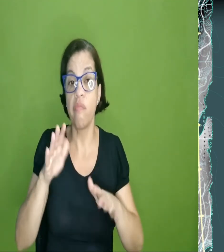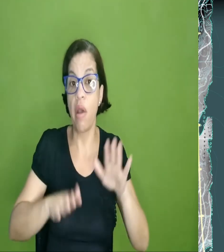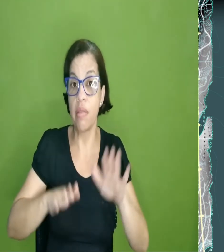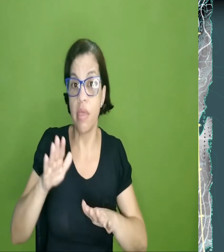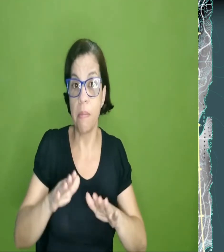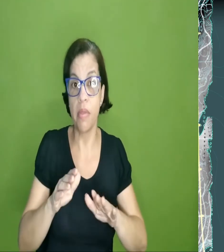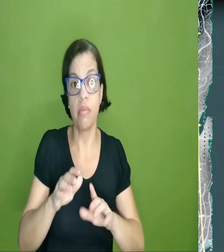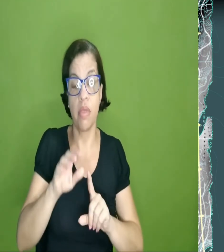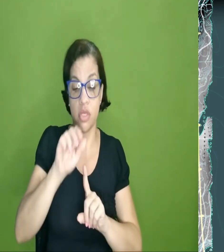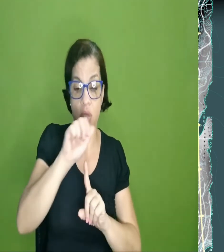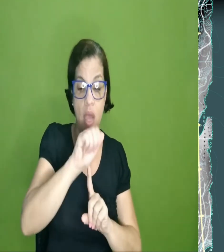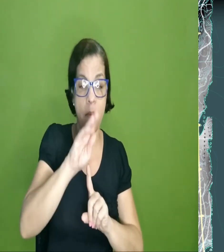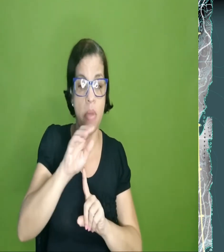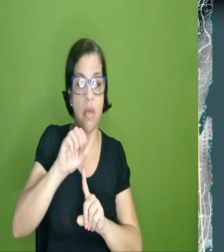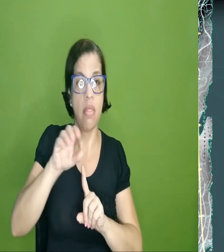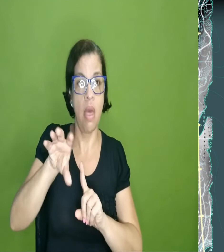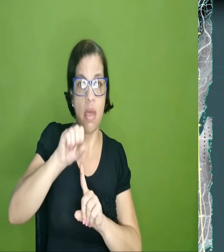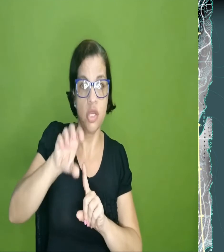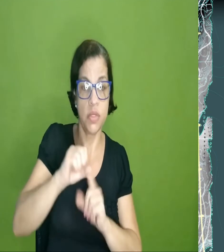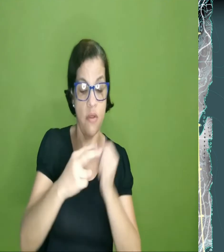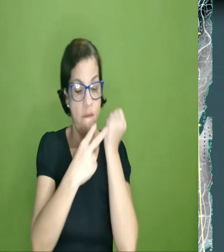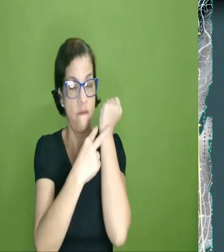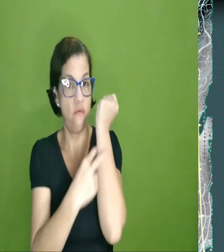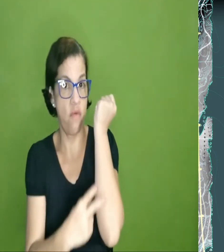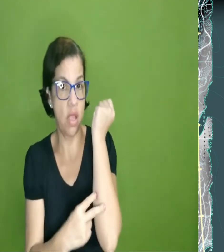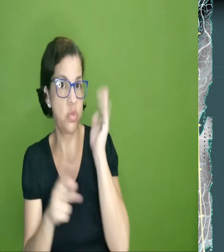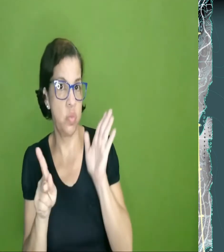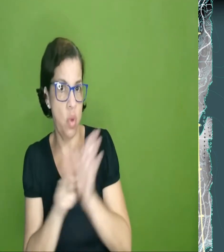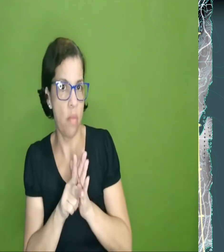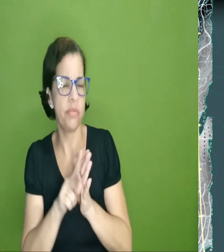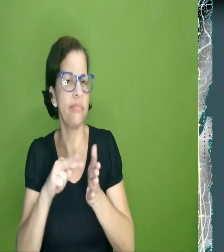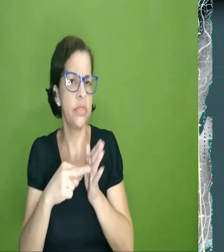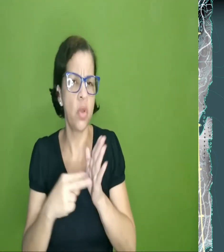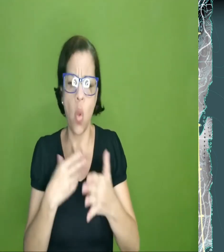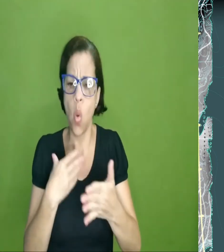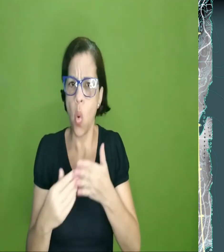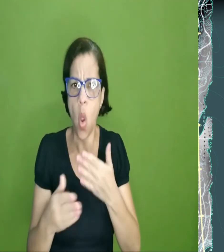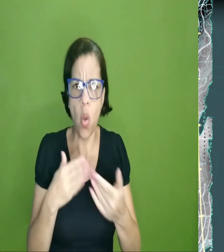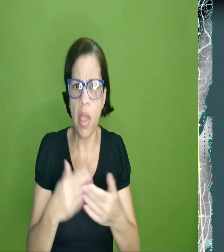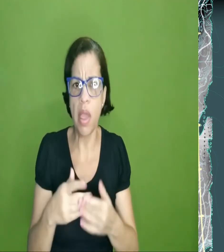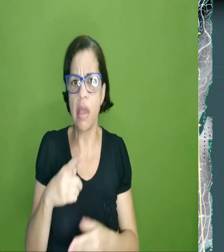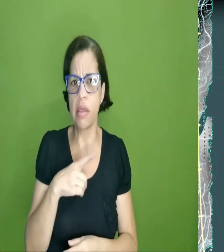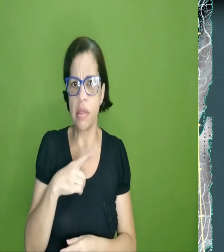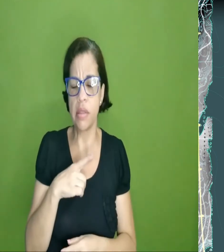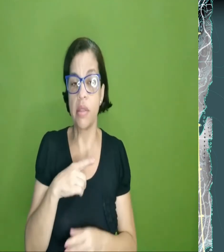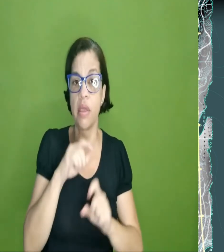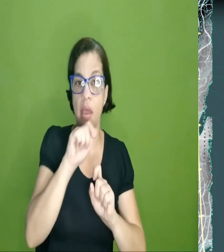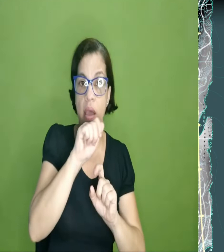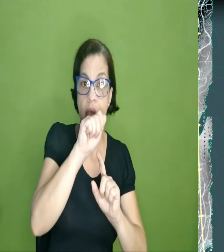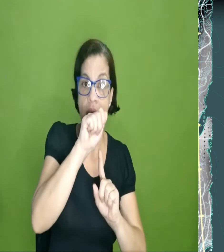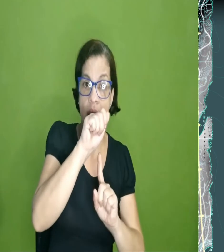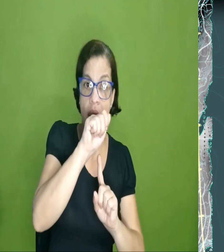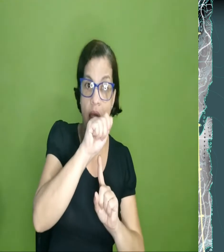expressão de cada receptor no vaso especificamente. Ou seja, qual que é a quantidade que há de alfa-1,